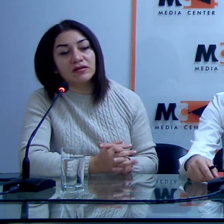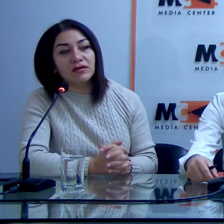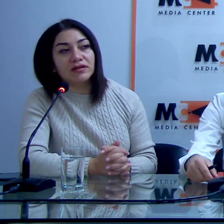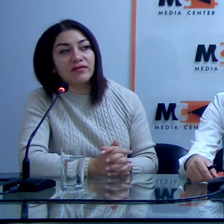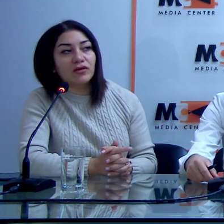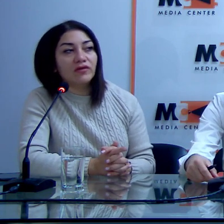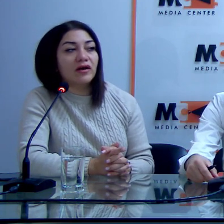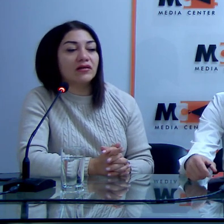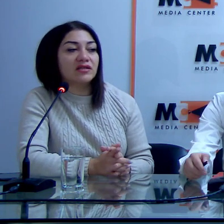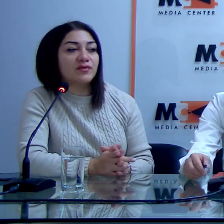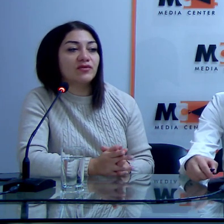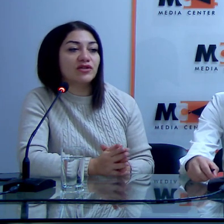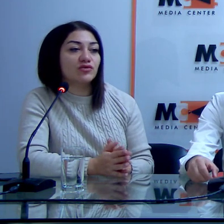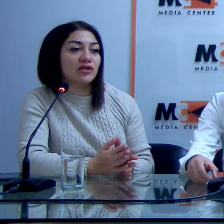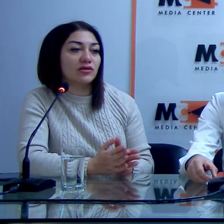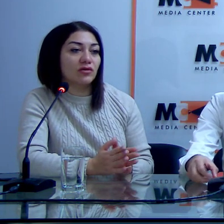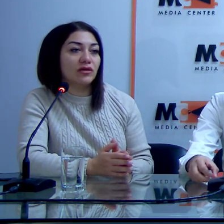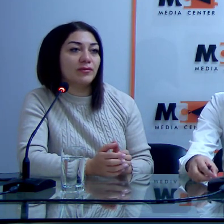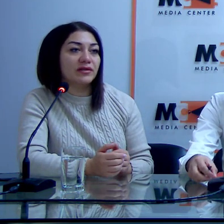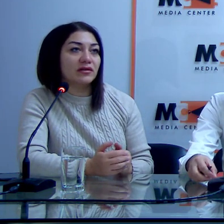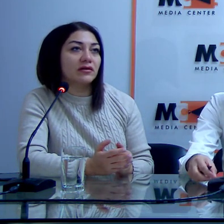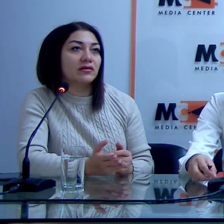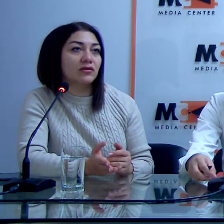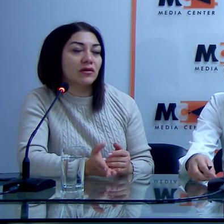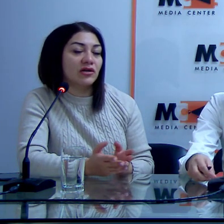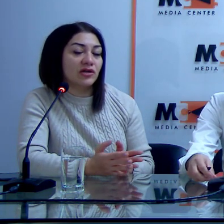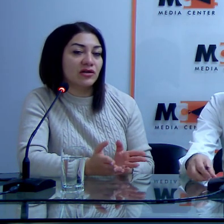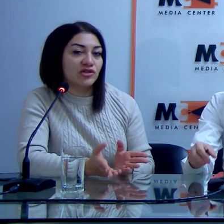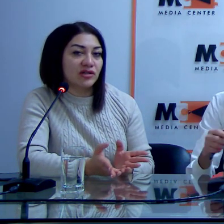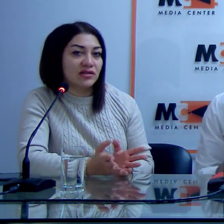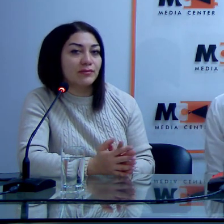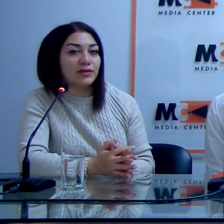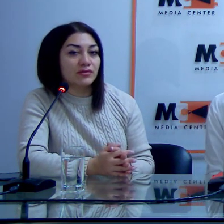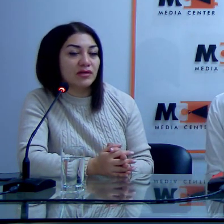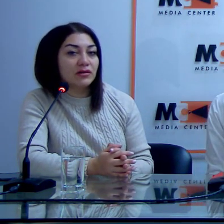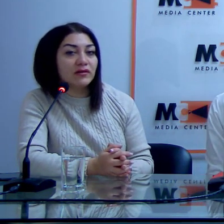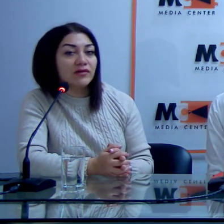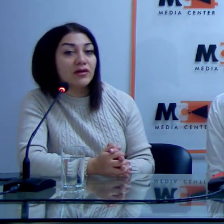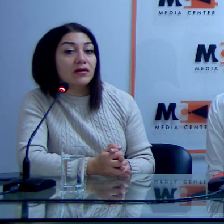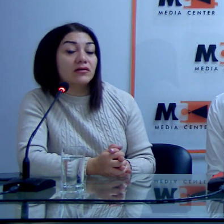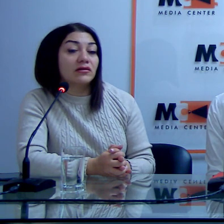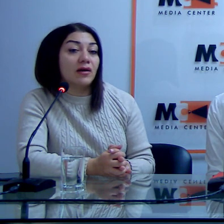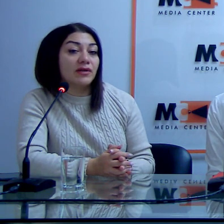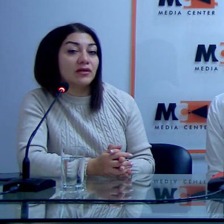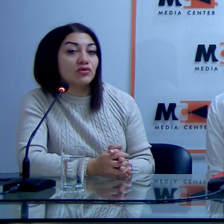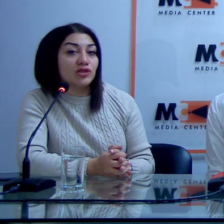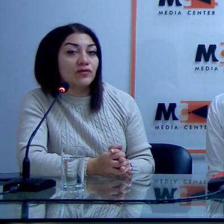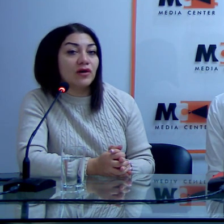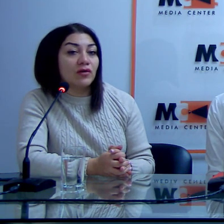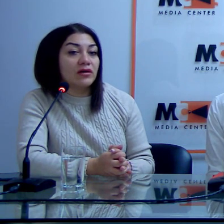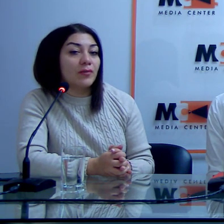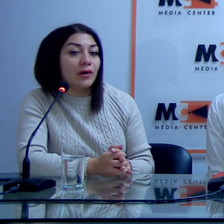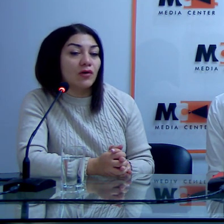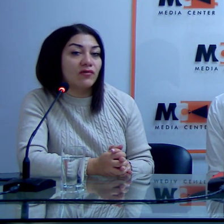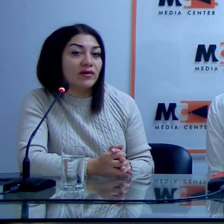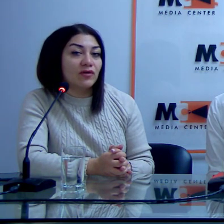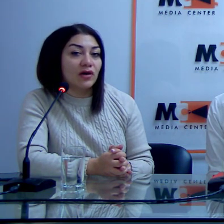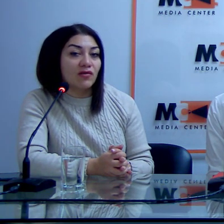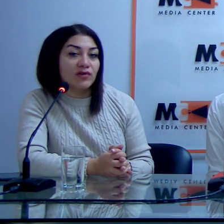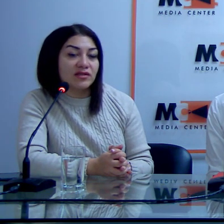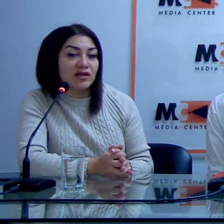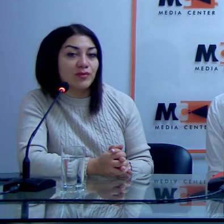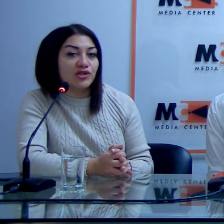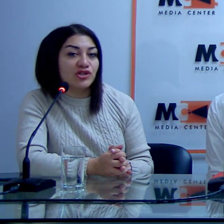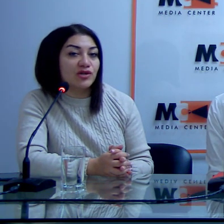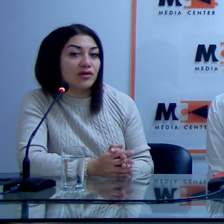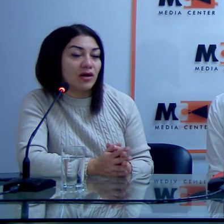փոփոխության հետևանքով նախատեսվում է, որ ռեսուրս կենտրոնները պետք է աջակցեն պետությանը եւ համատեղ ուժերով կարողանան ապահովել